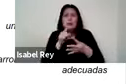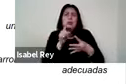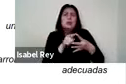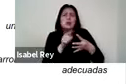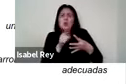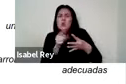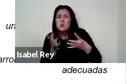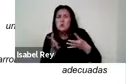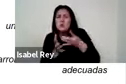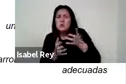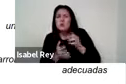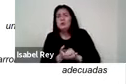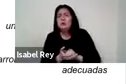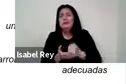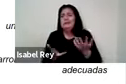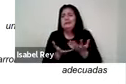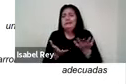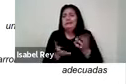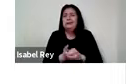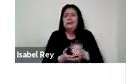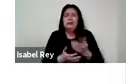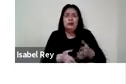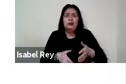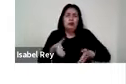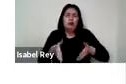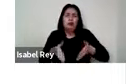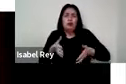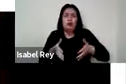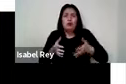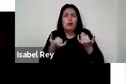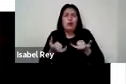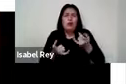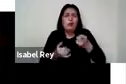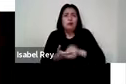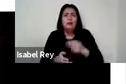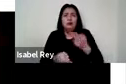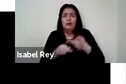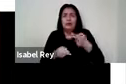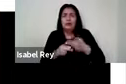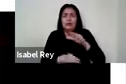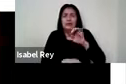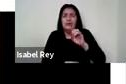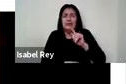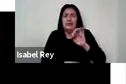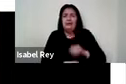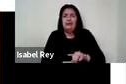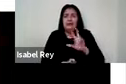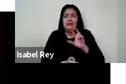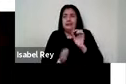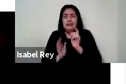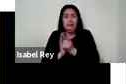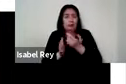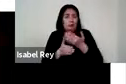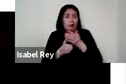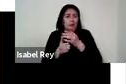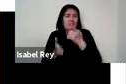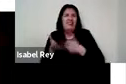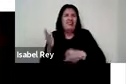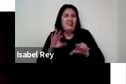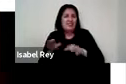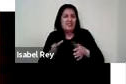uno de nuestros robotcitos actuales es pues Esteban. En 30 segundos les voy a compartir qué hace